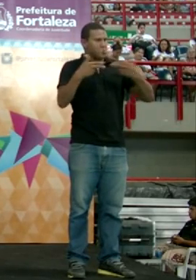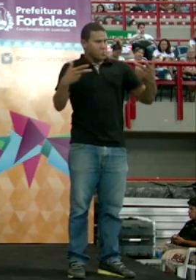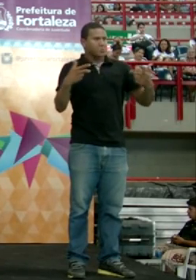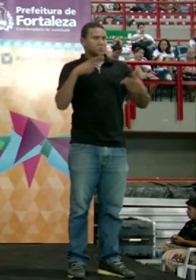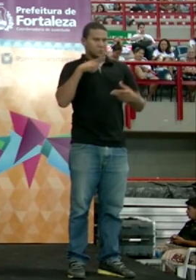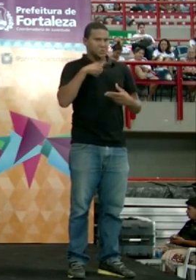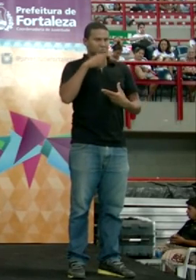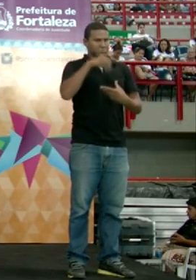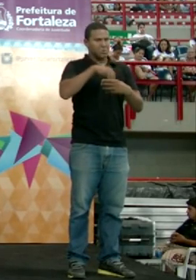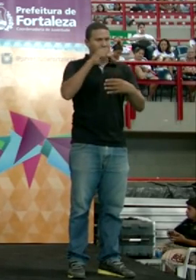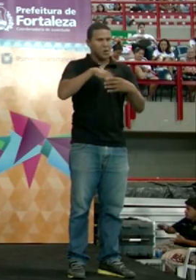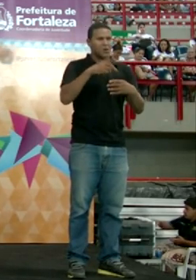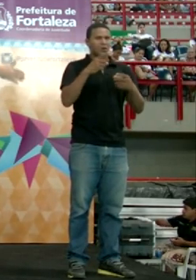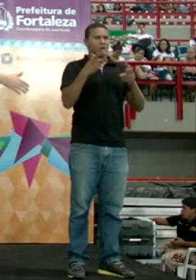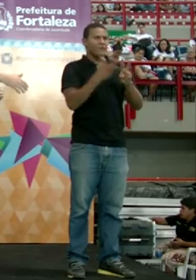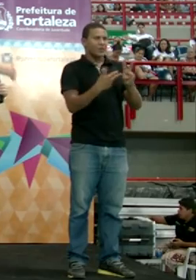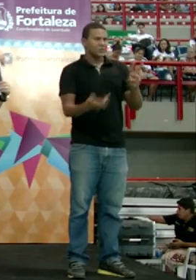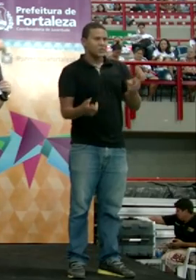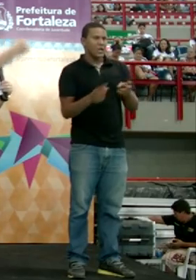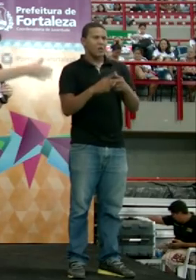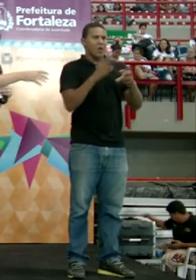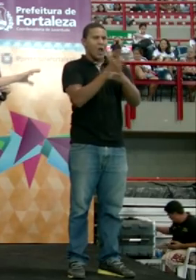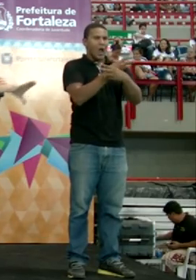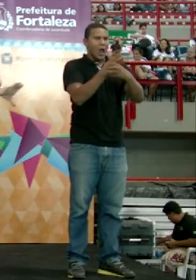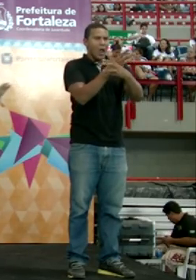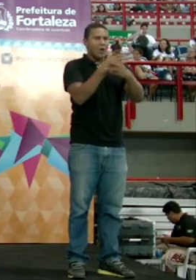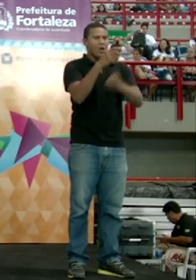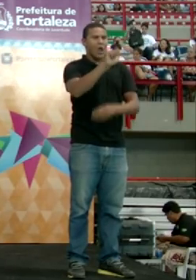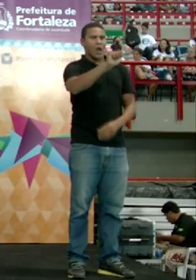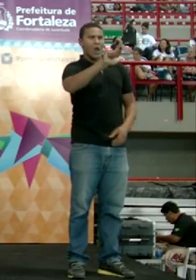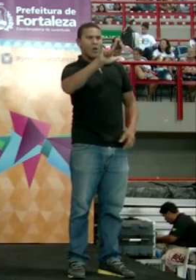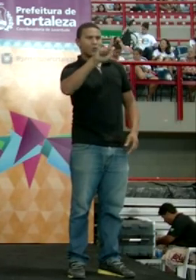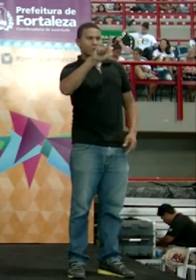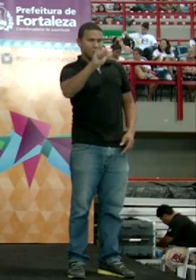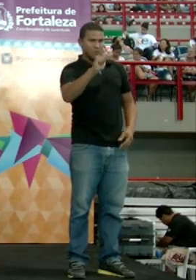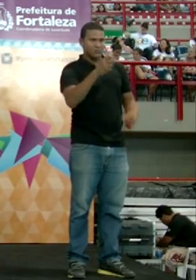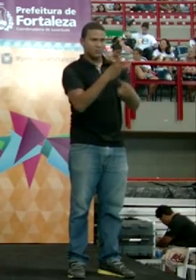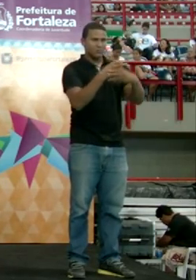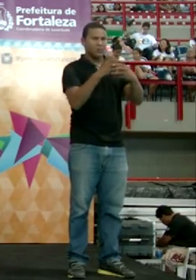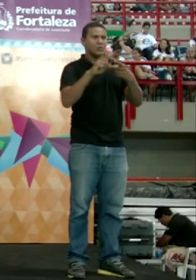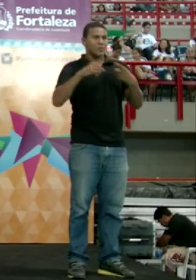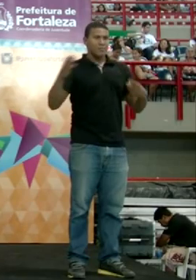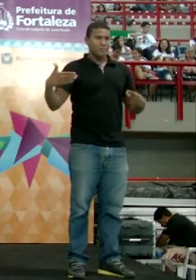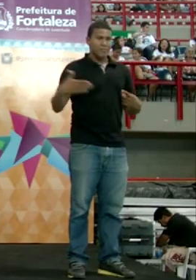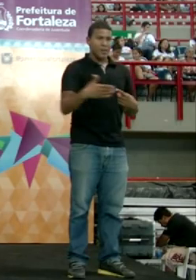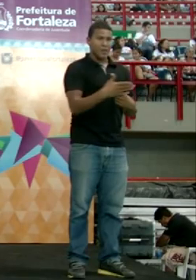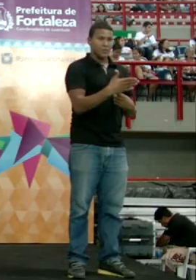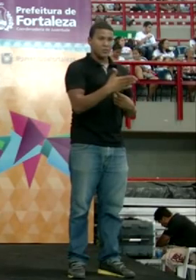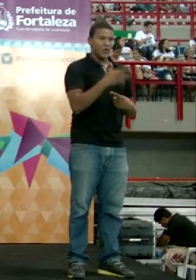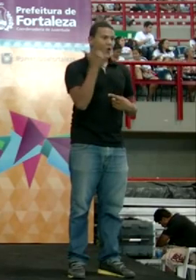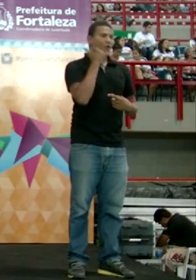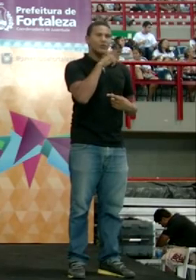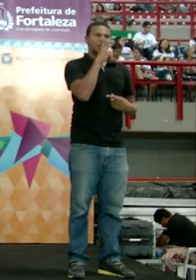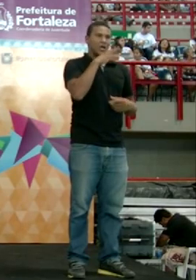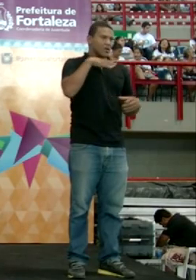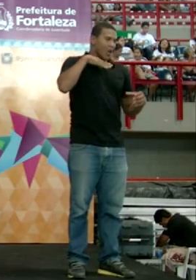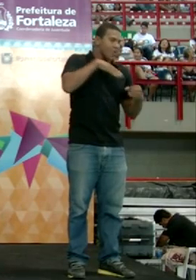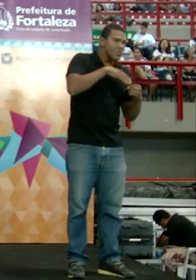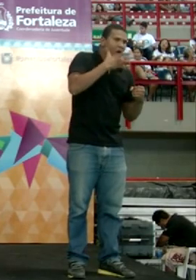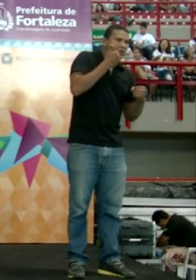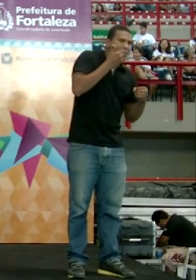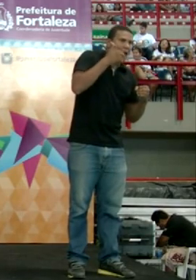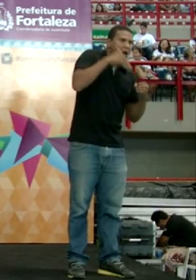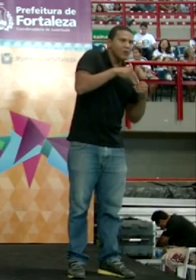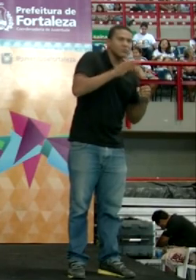os vegetais, né, as algas, os peixes que estão nesses ambientes marinhos, eles não vão receber a radiação, tá?